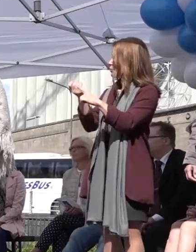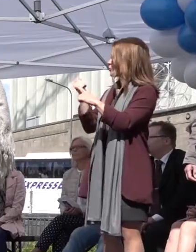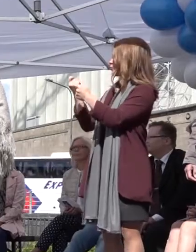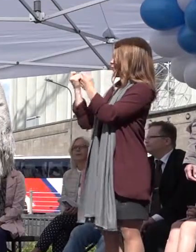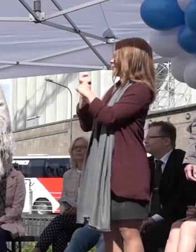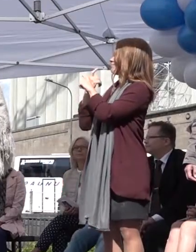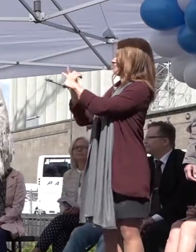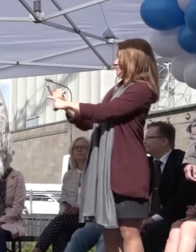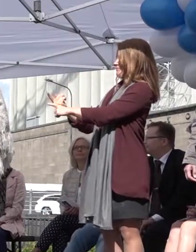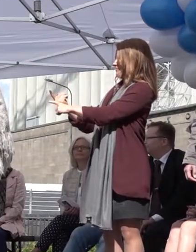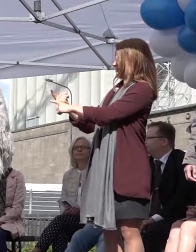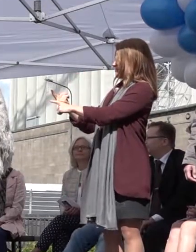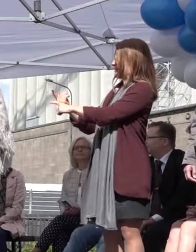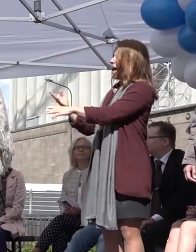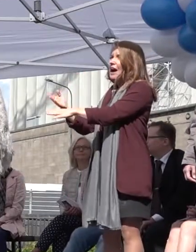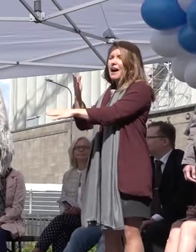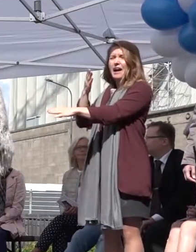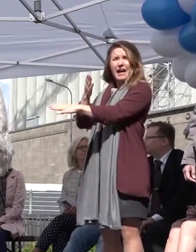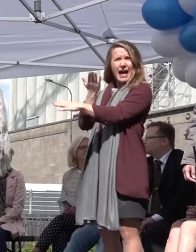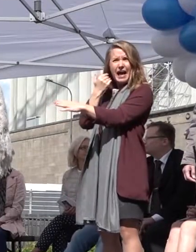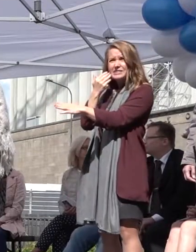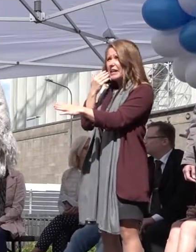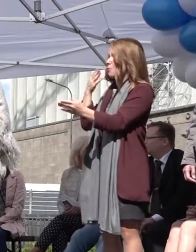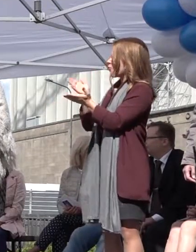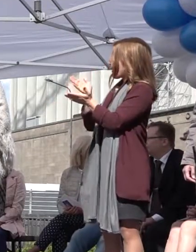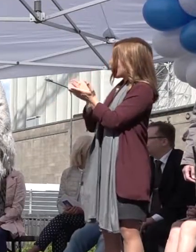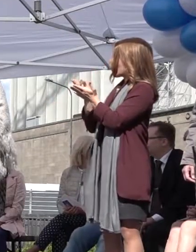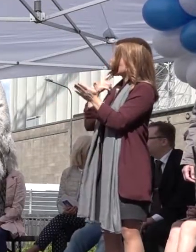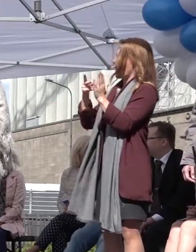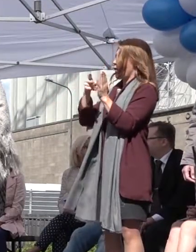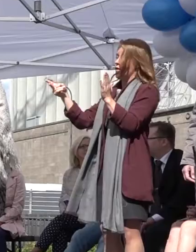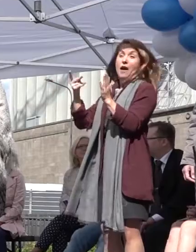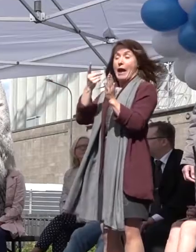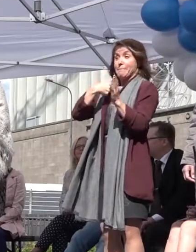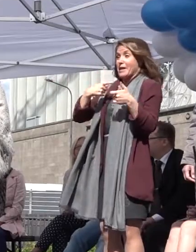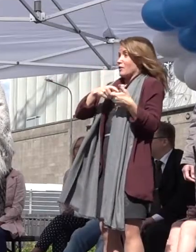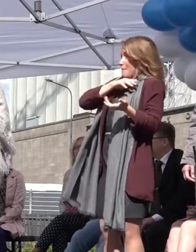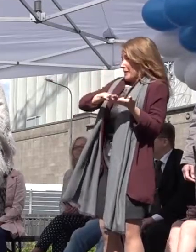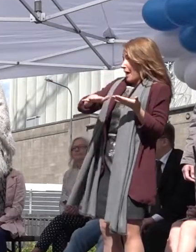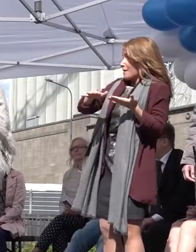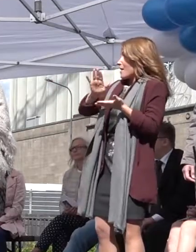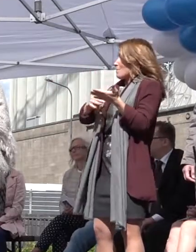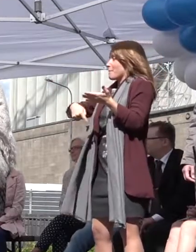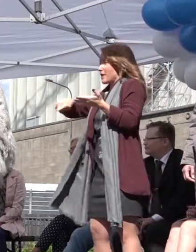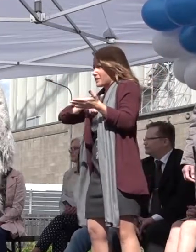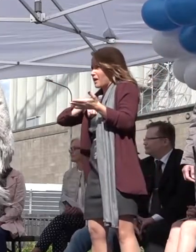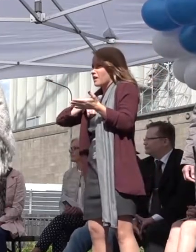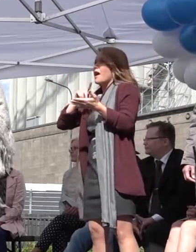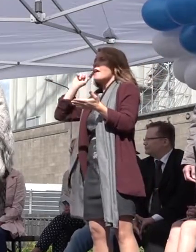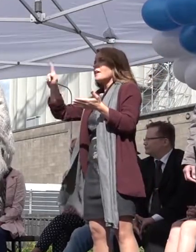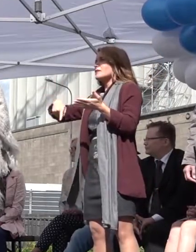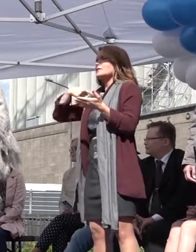aiemmassa puheenvuorossa käytetty ilmaisu siitä, että ei mitään meistä ilman meitä, sopii ensi